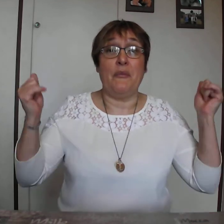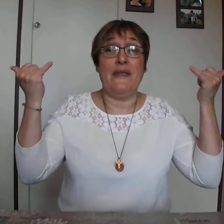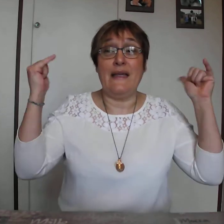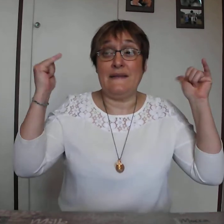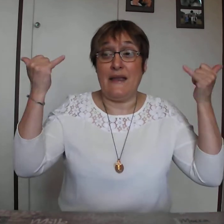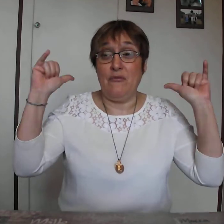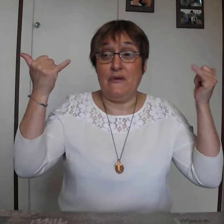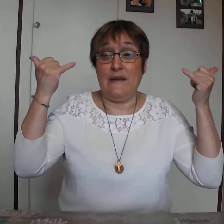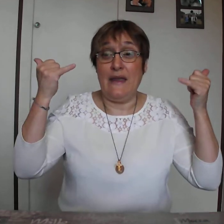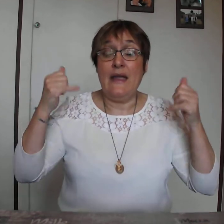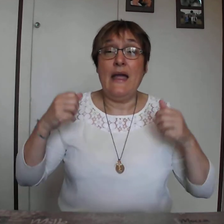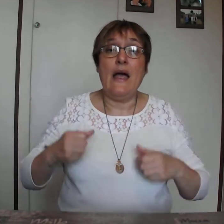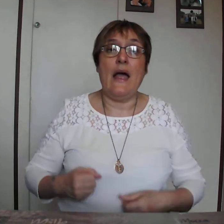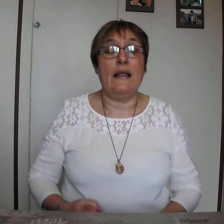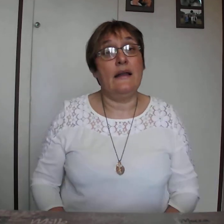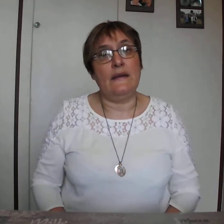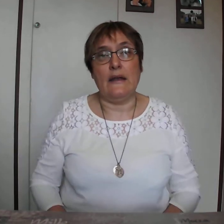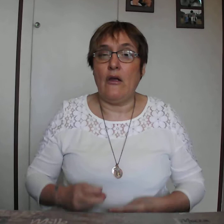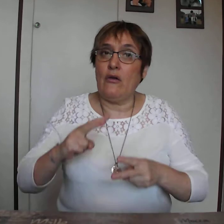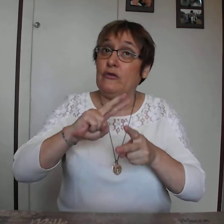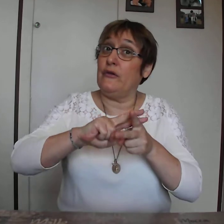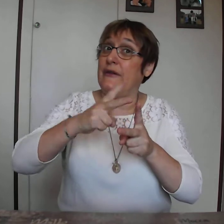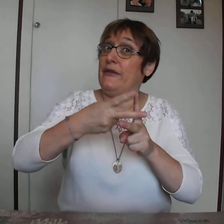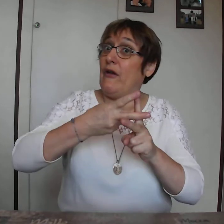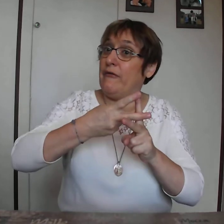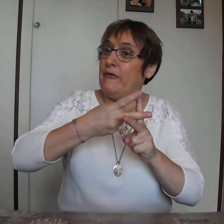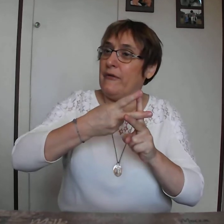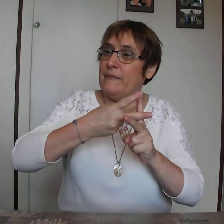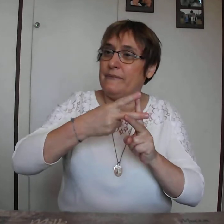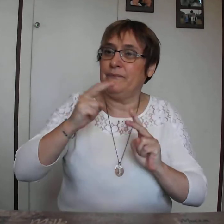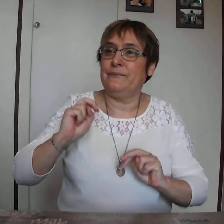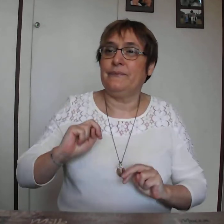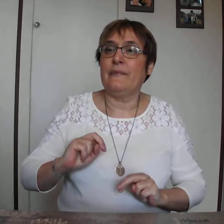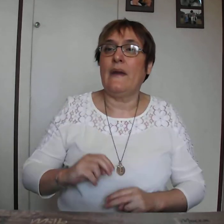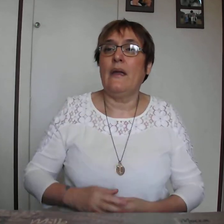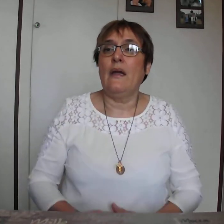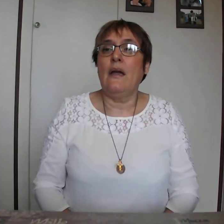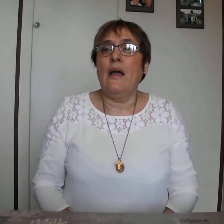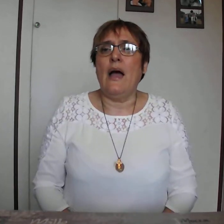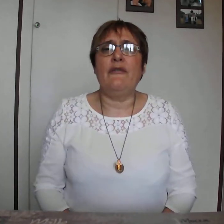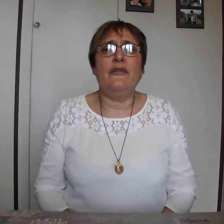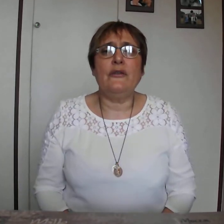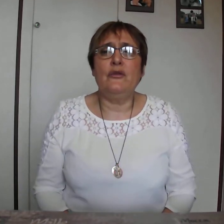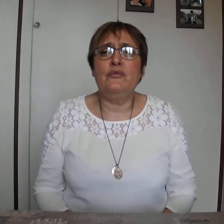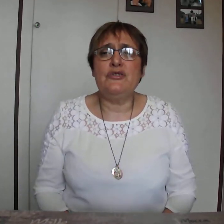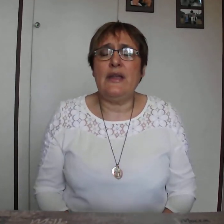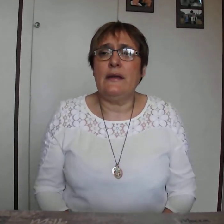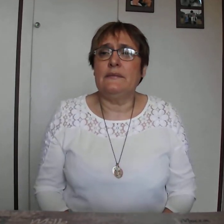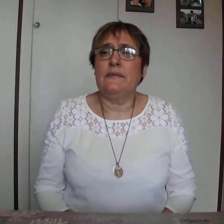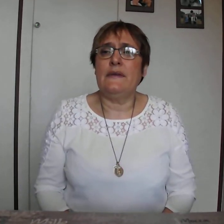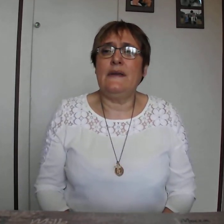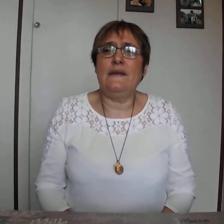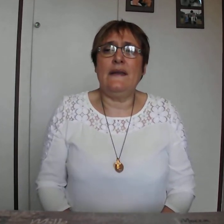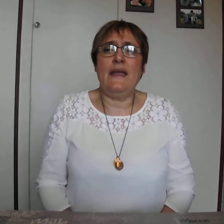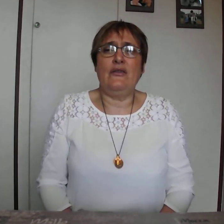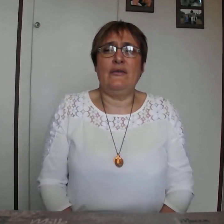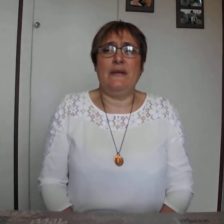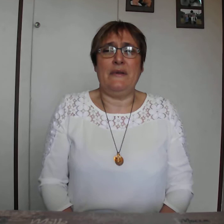bien s'amuser à l'intérieur de cet œuf. À force de bouger, d'essayer de déplier